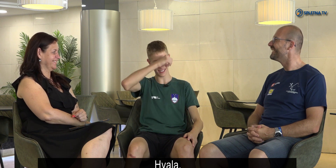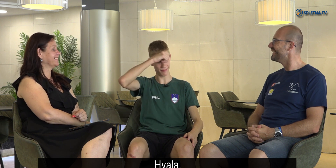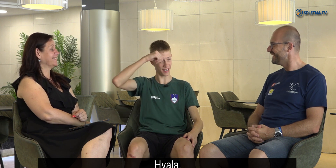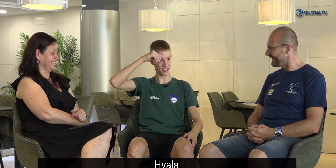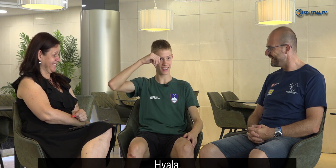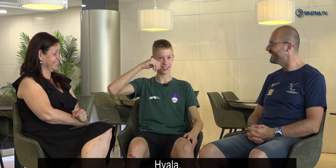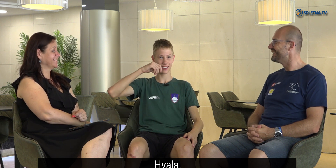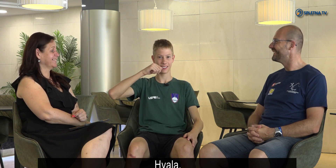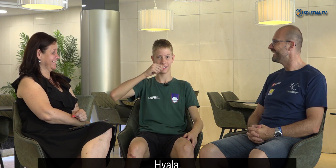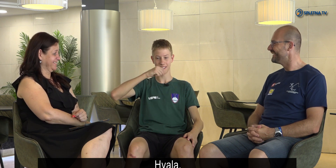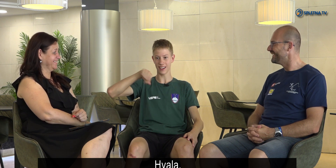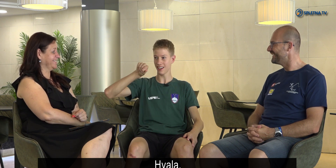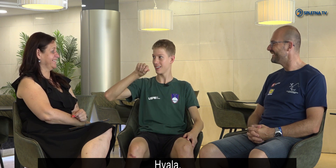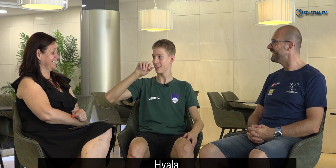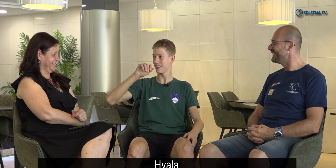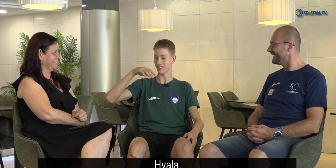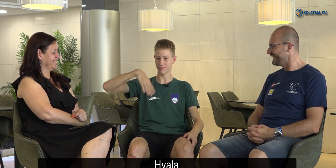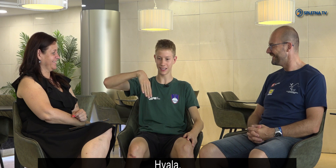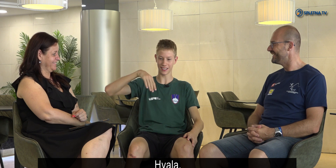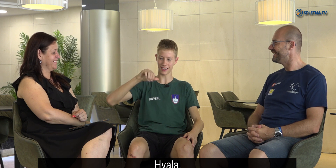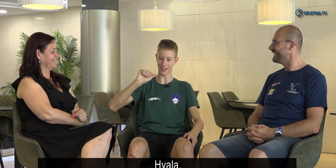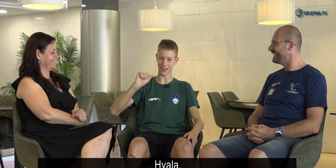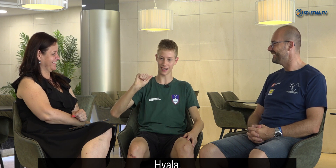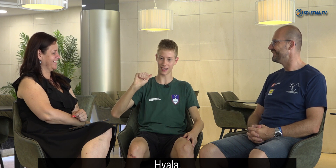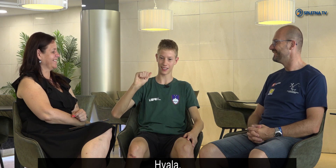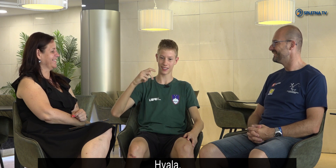moje ime je